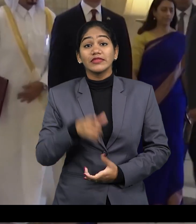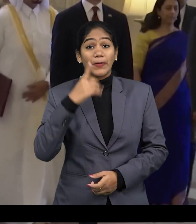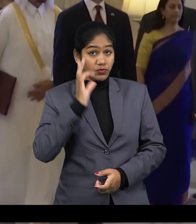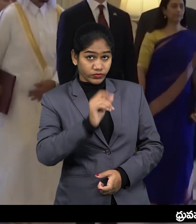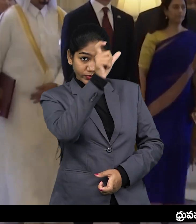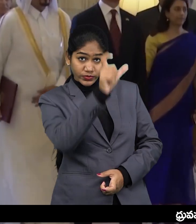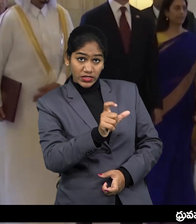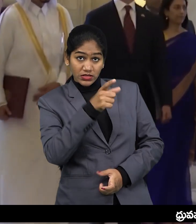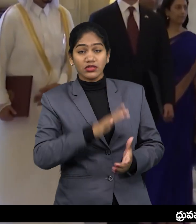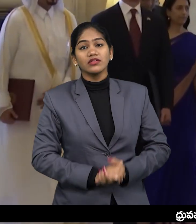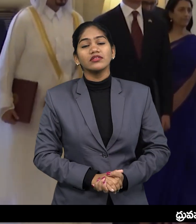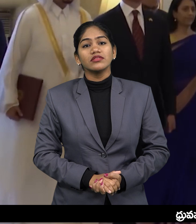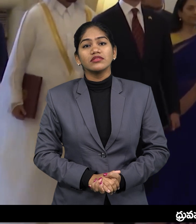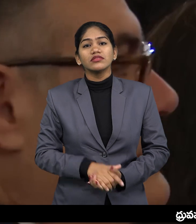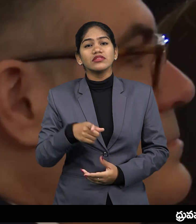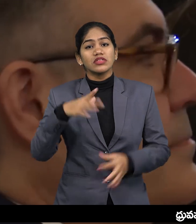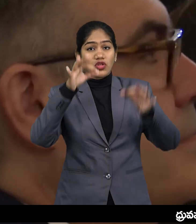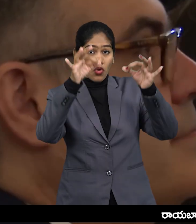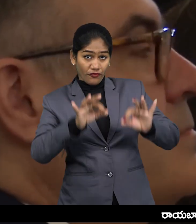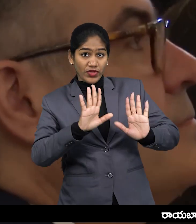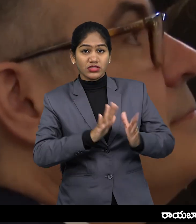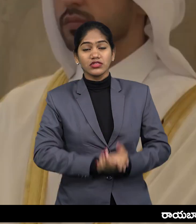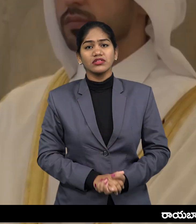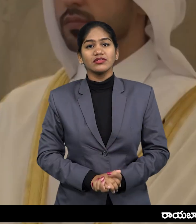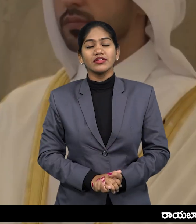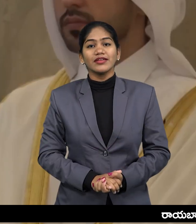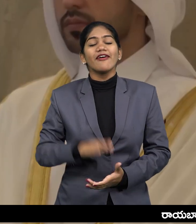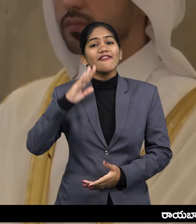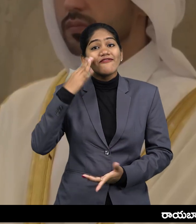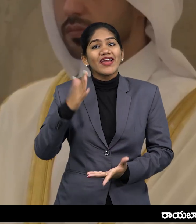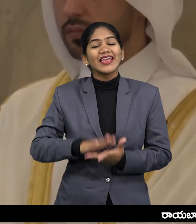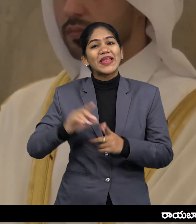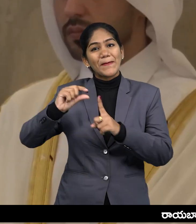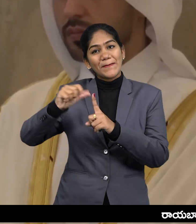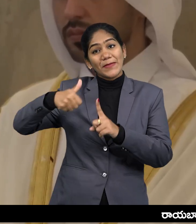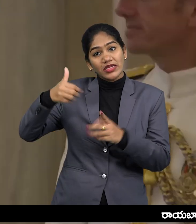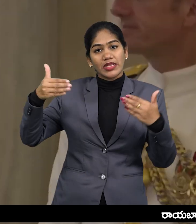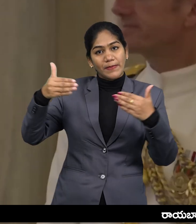రాష్ట్రపతిని కలుసుకొని ధ్రువపత్రాలను సమర్పించిన తరువాతే రాయబారులు అధికారికంగా మారతారు.